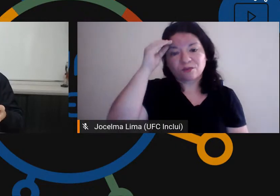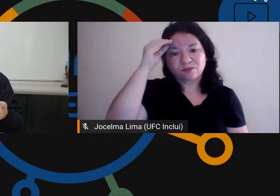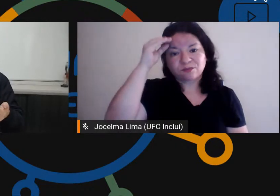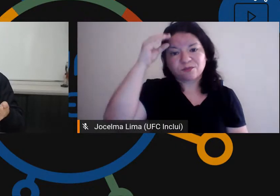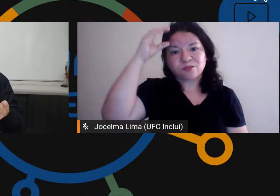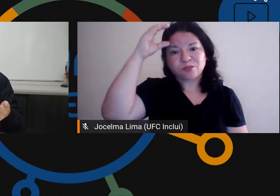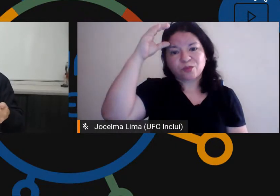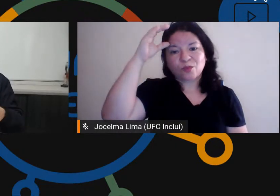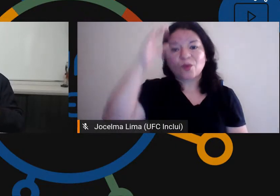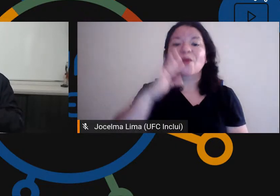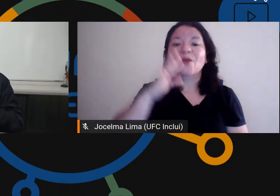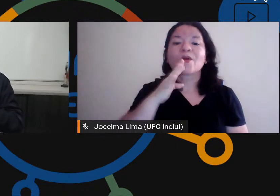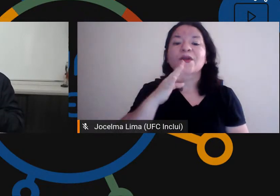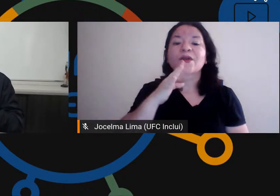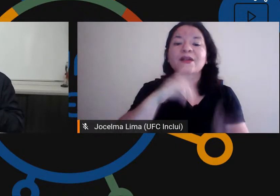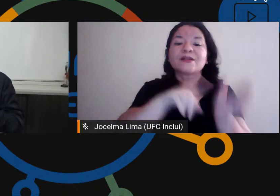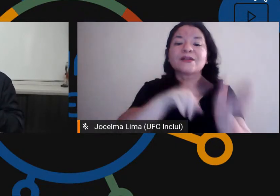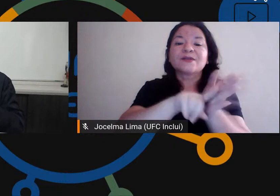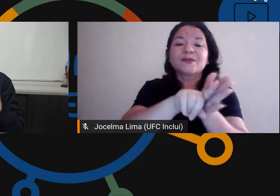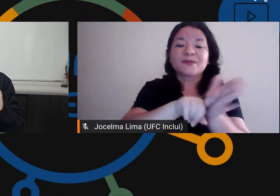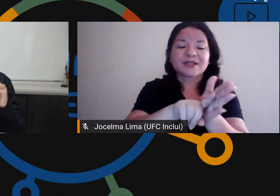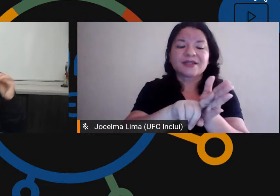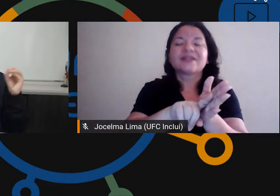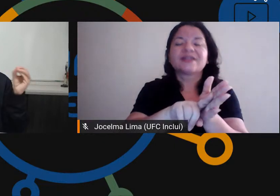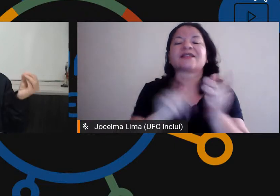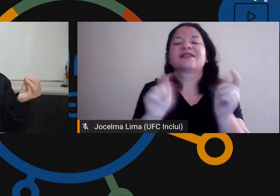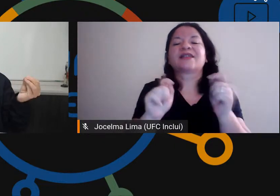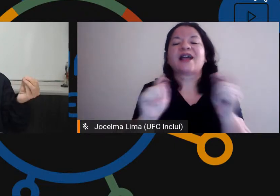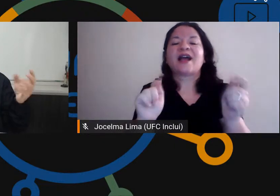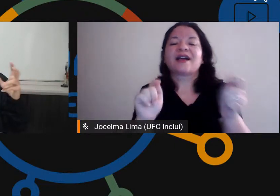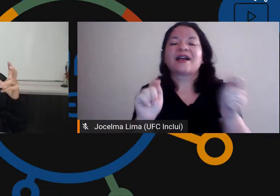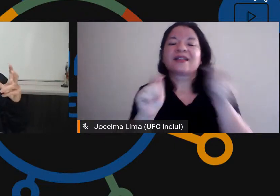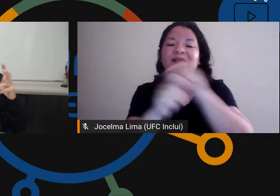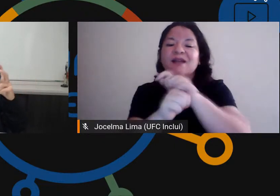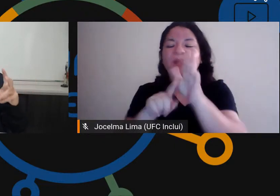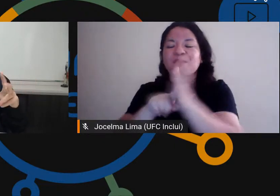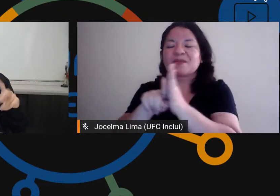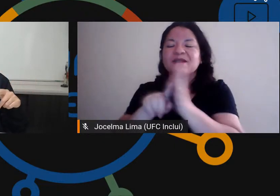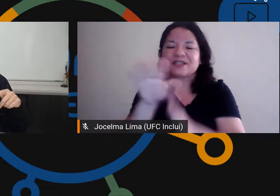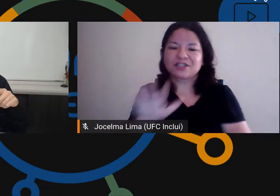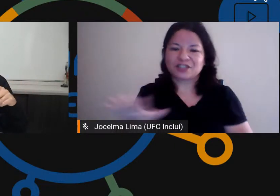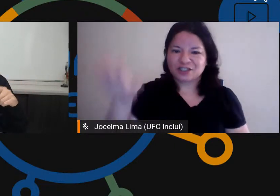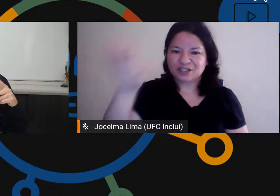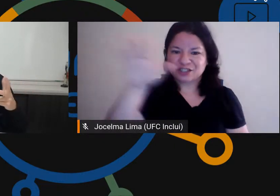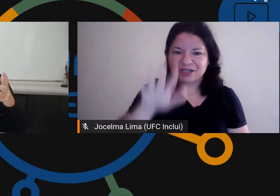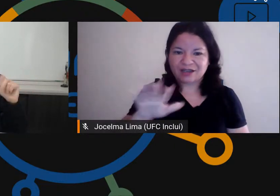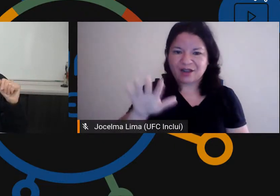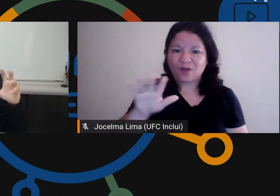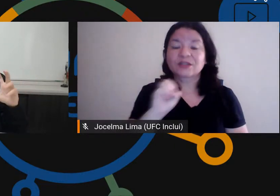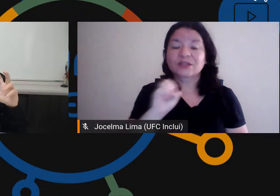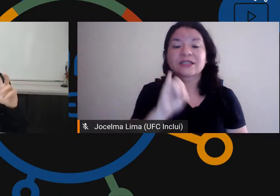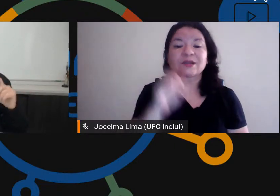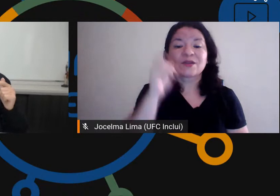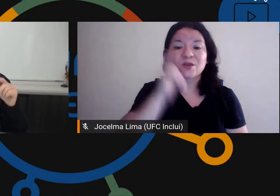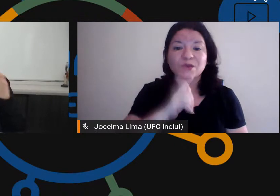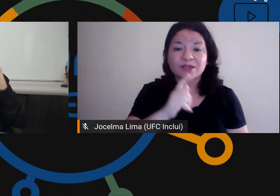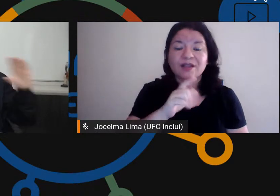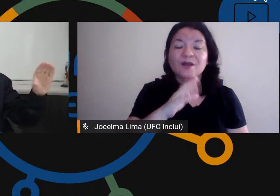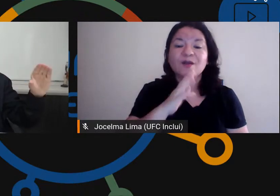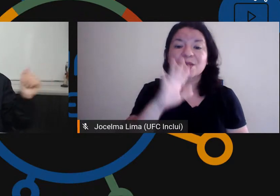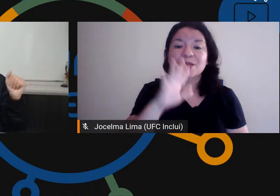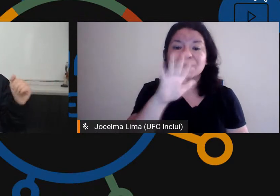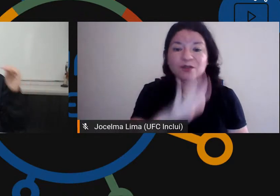pontual em conhecimento geral. E quando você consegue transformar esse conhecimento em conhecimento geral, você